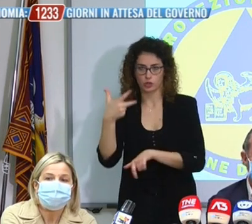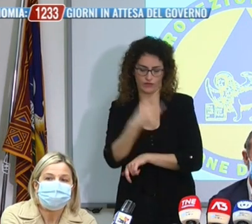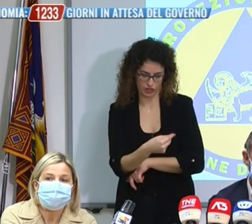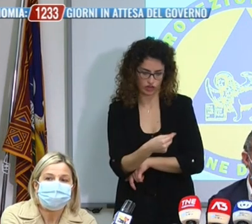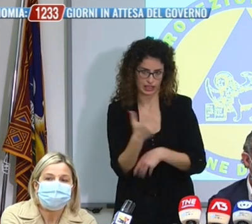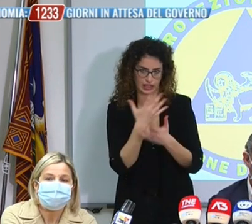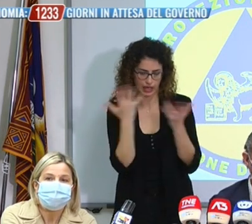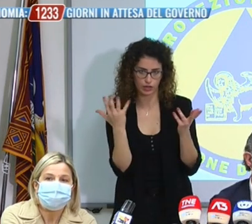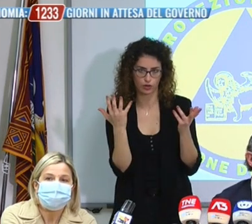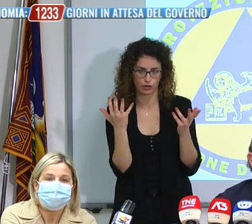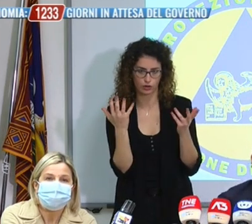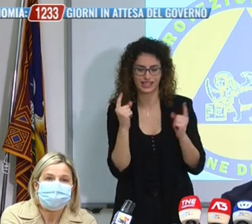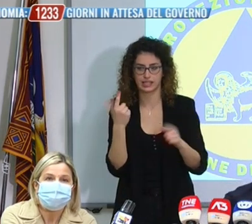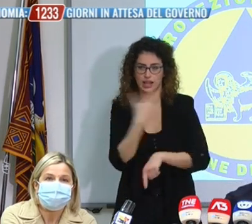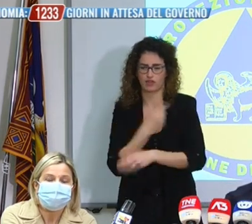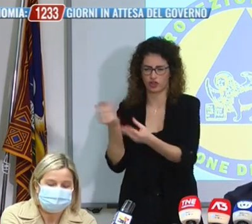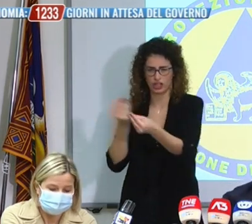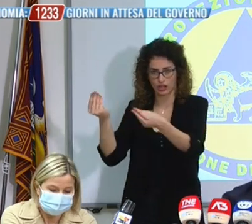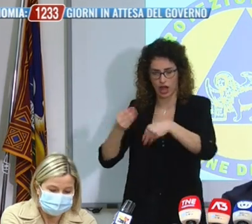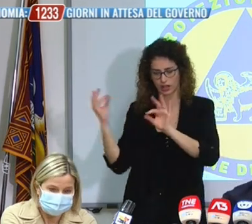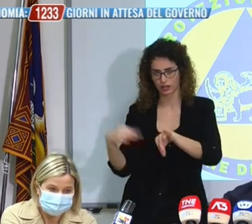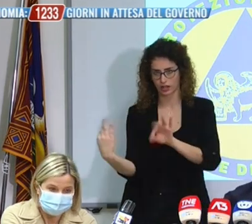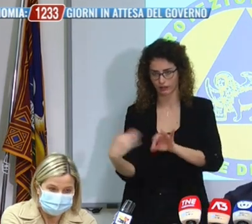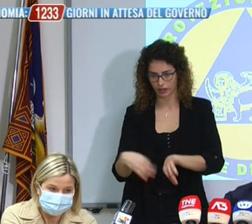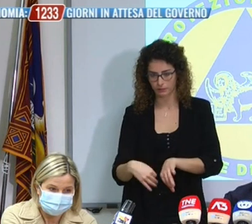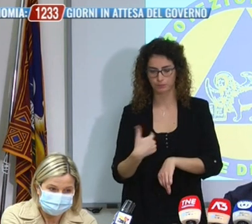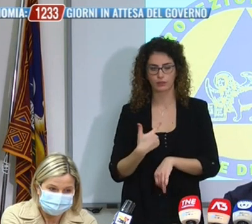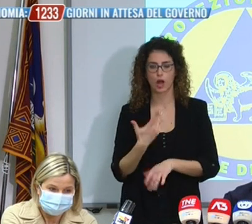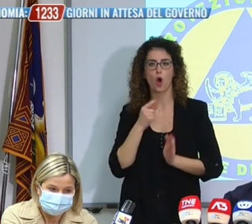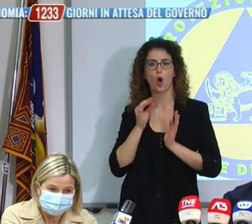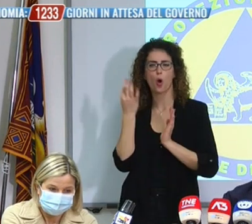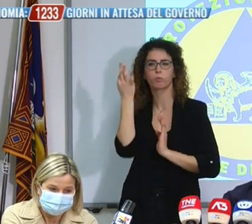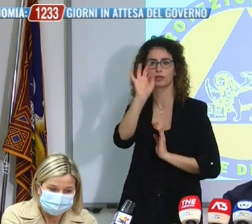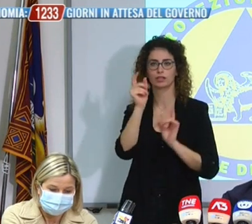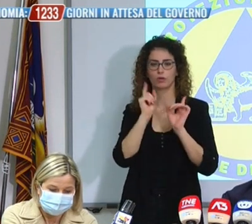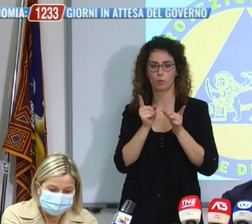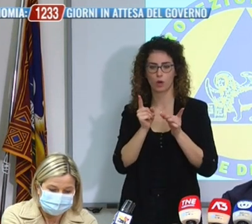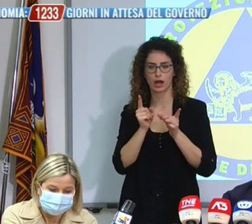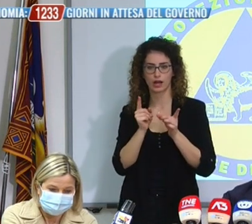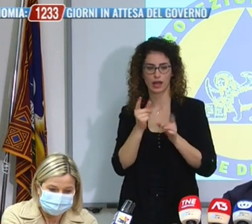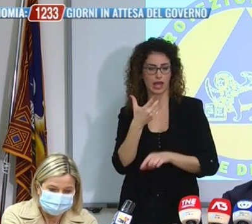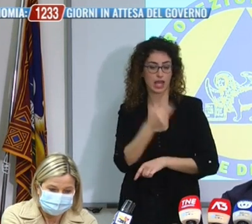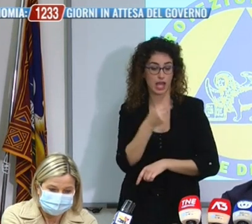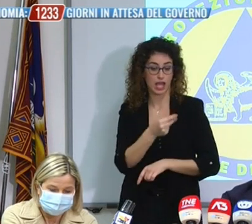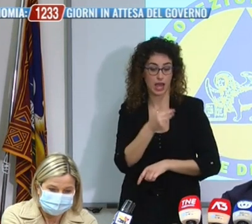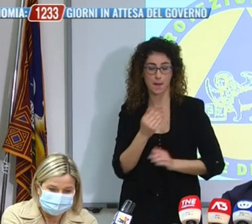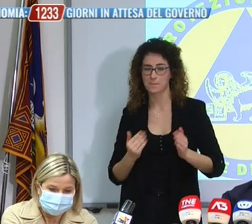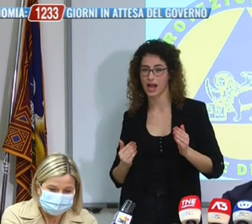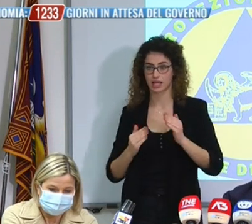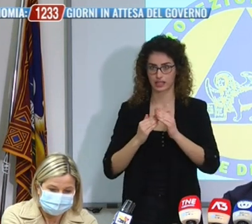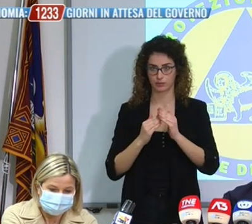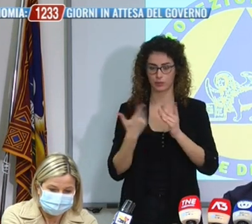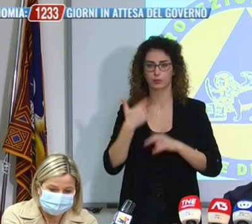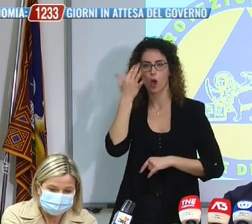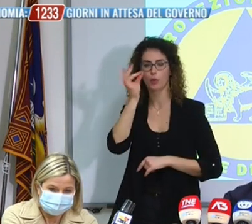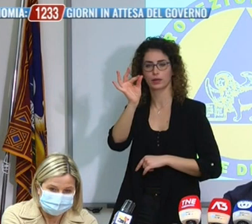arriva una valanga, però noi dobbiamo arrivare a inoculare più vaccini possibili. Io direi di veramente